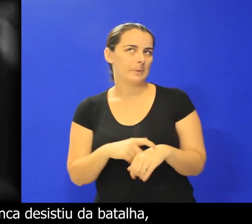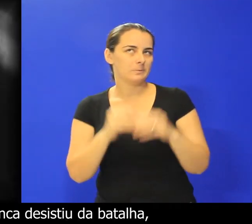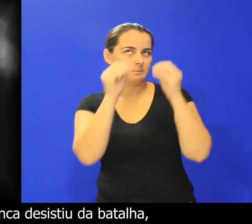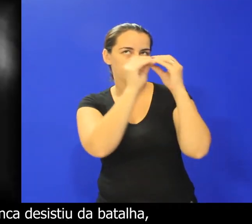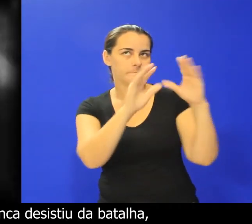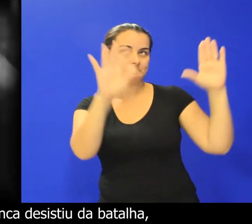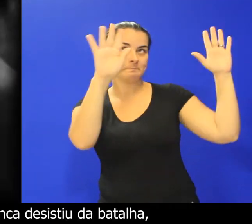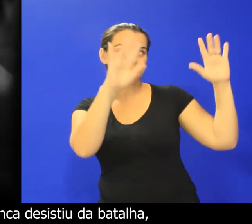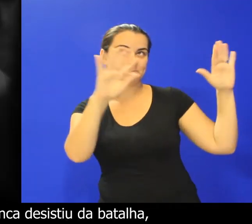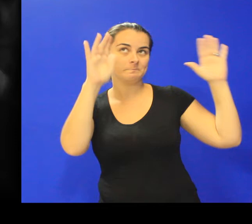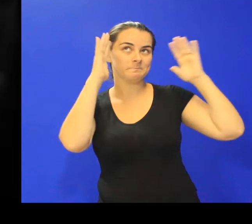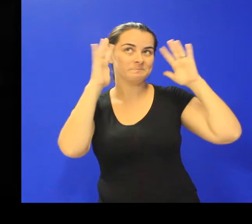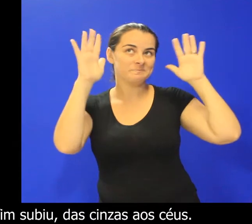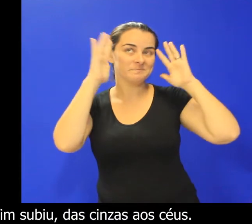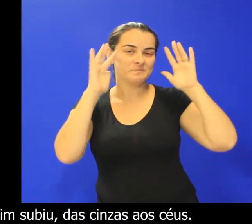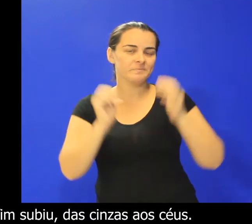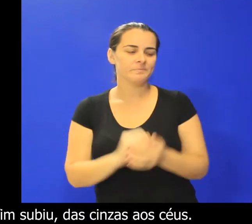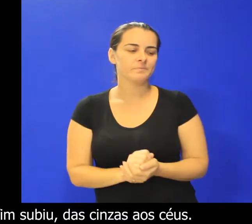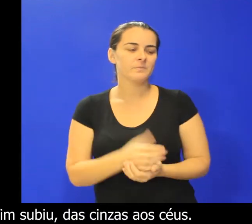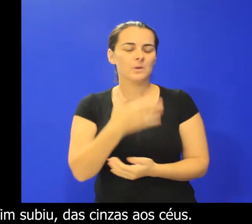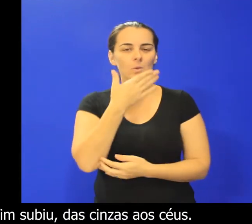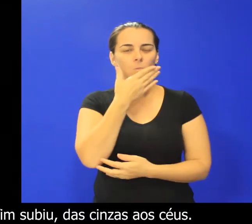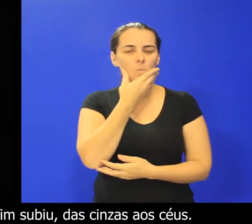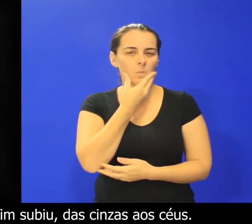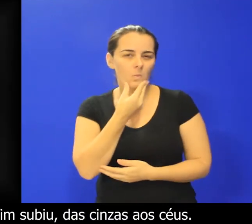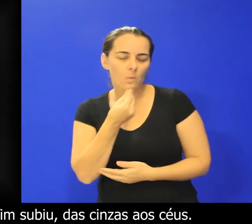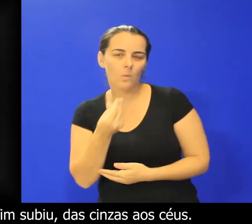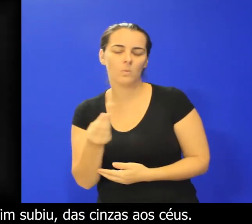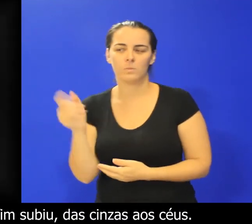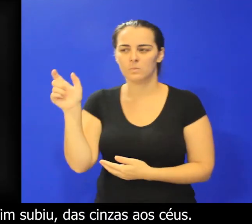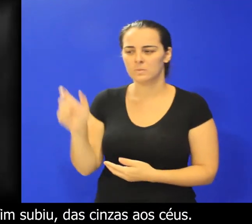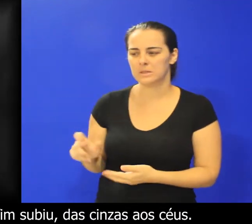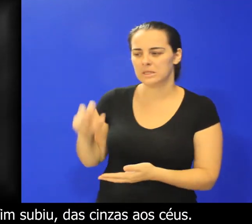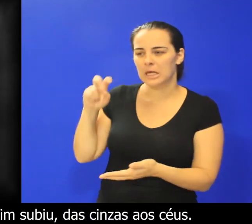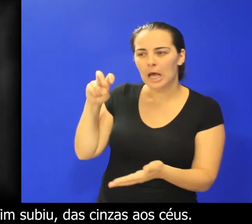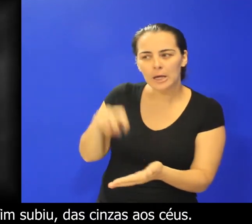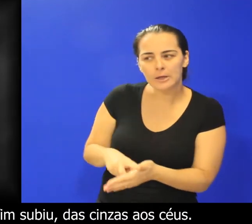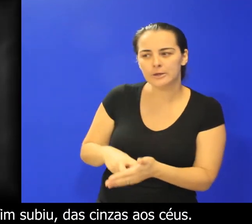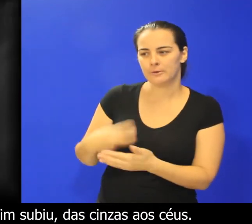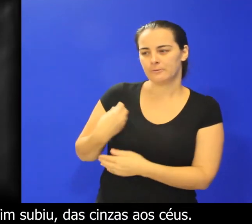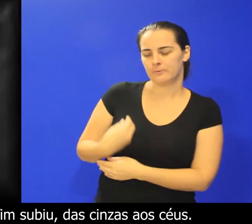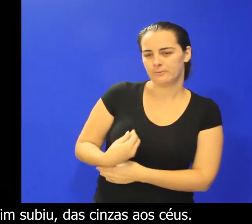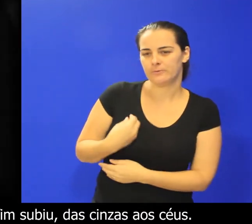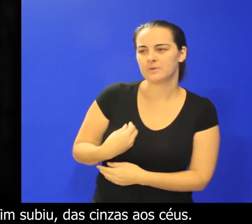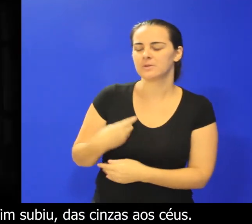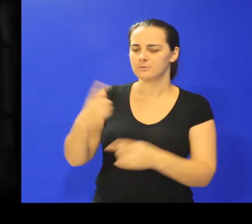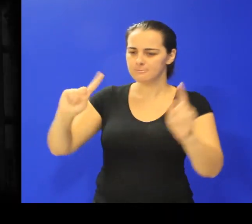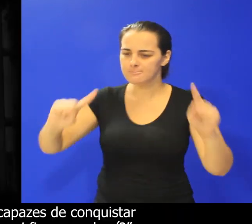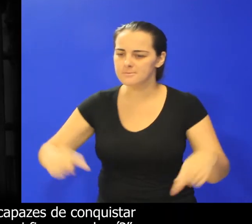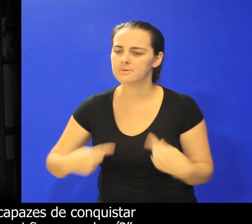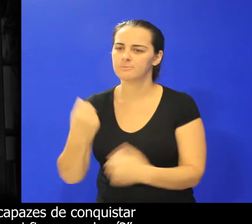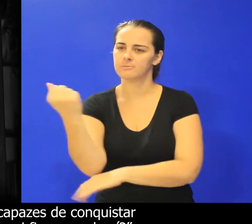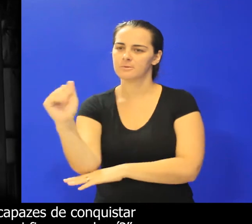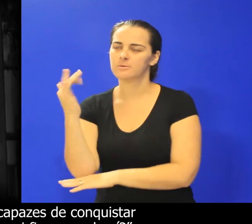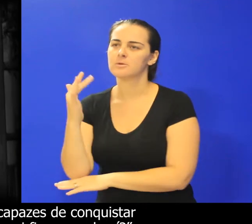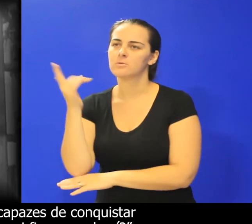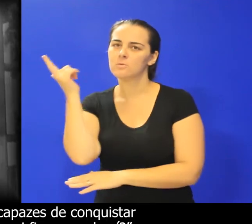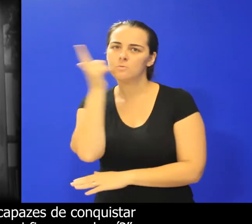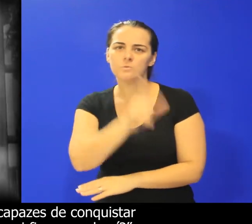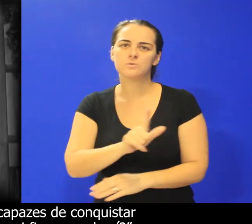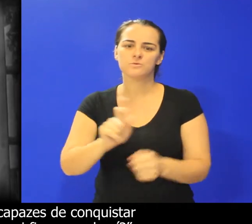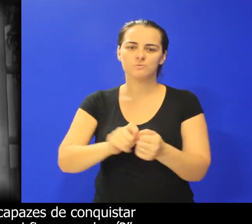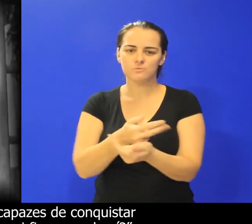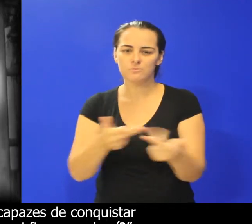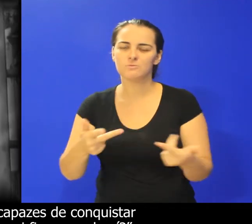nunca desistiu da batalha, que por anos lutou e por fim subiu das cinzas aos céus. Pois todos somos